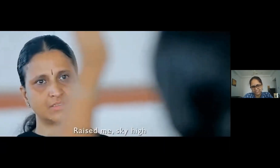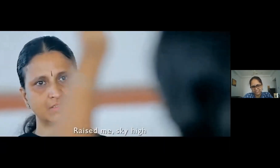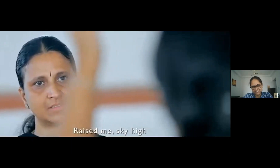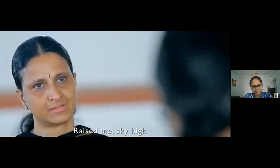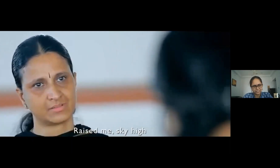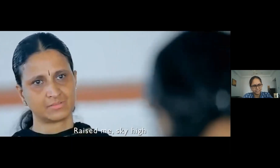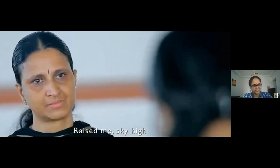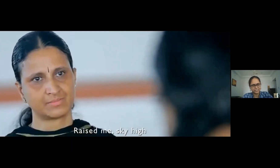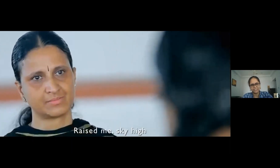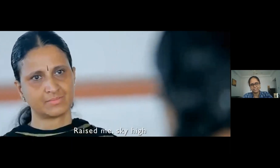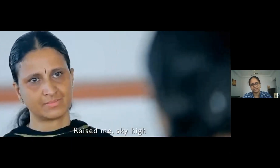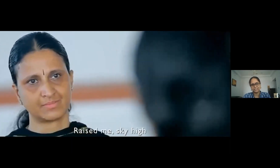ಬಾನತ್ತರ